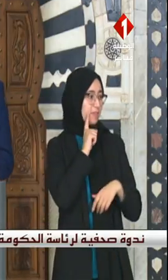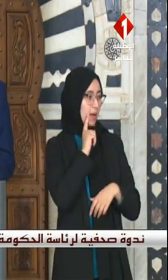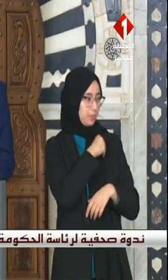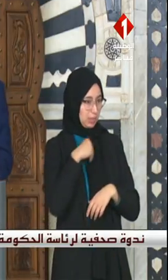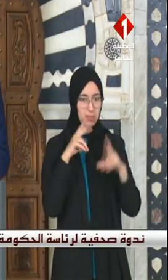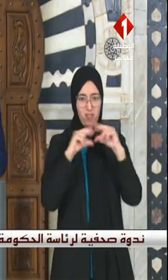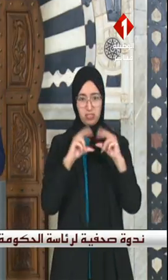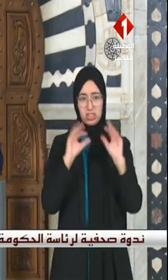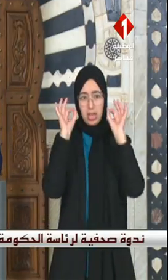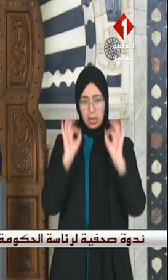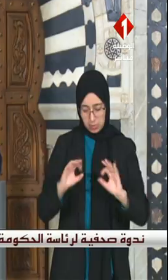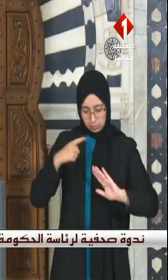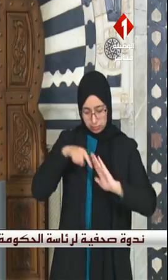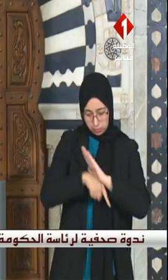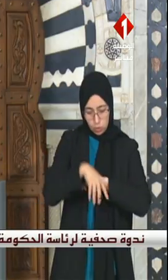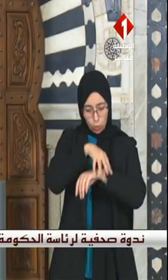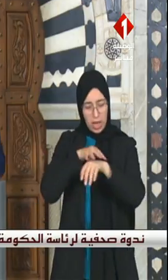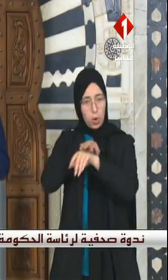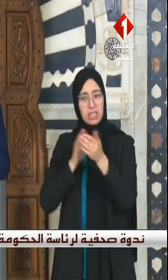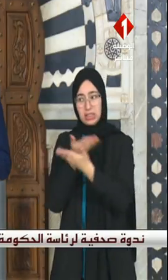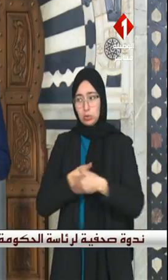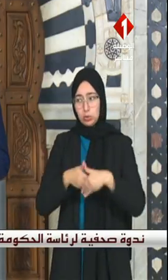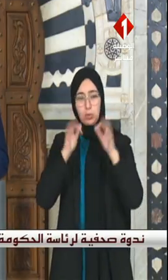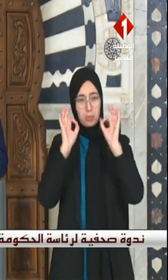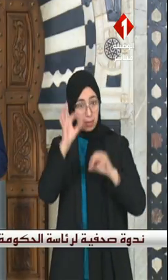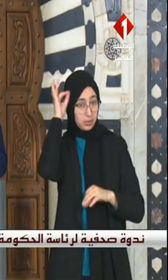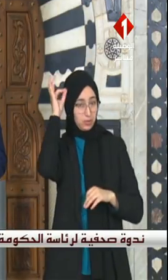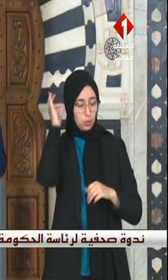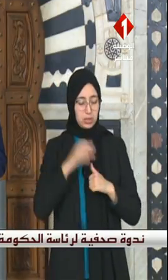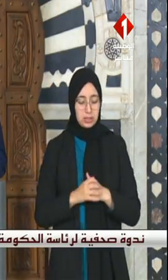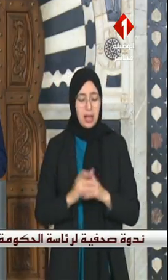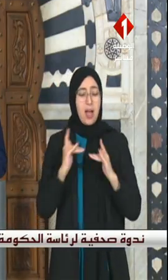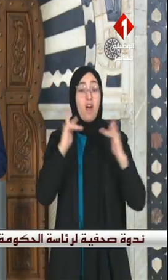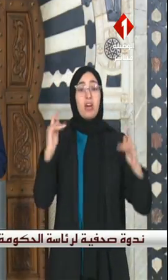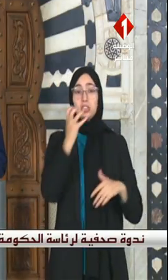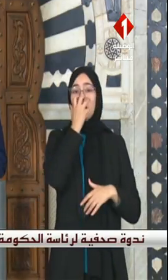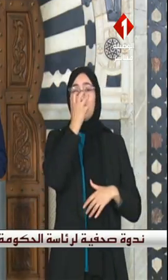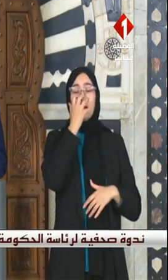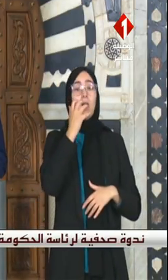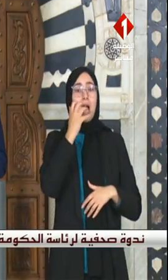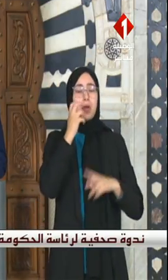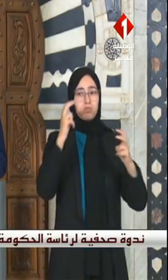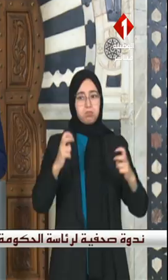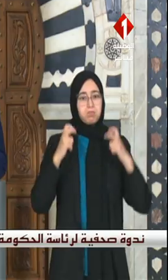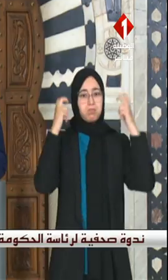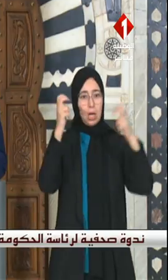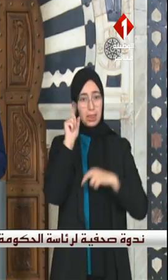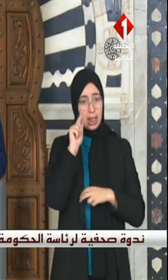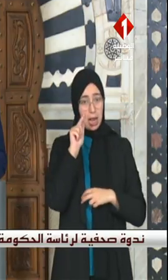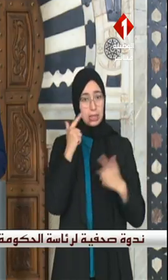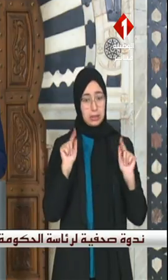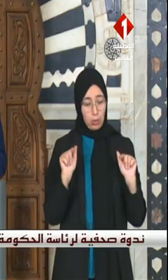تمدك بالمعطيات الدقيقة في مخص الوضع الوبائي. بالنسبة أسرة إنعاش كما فهمتك احنا عندنا قدرة قصوى